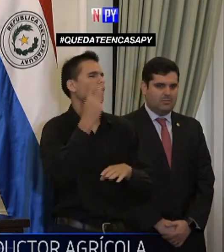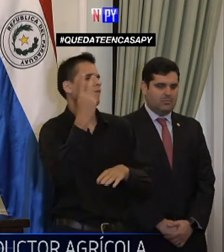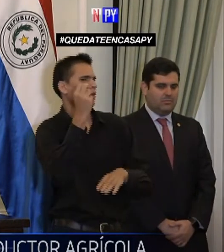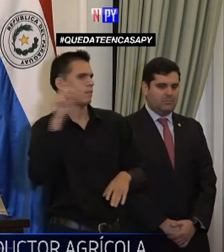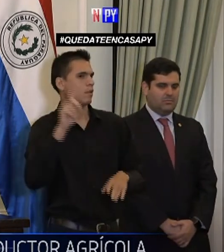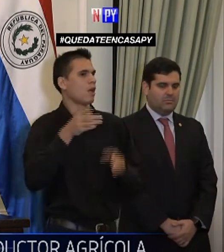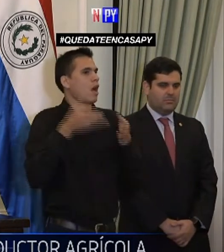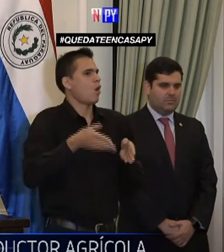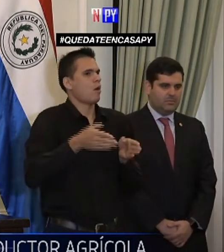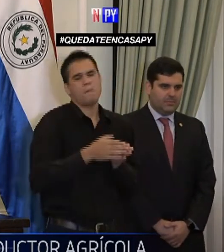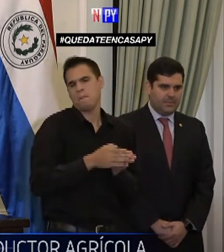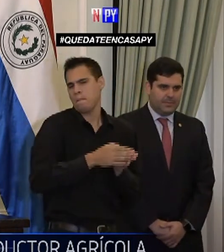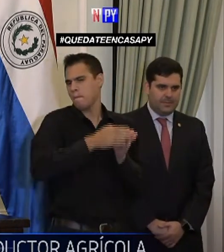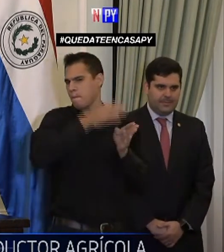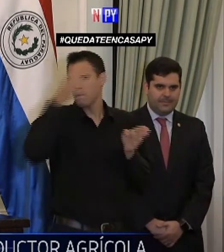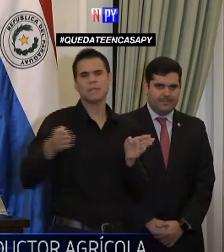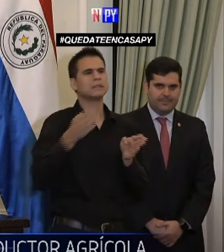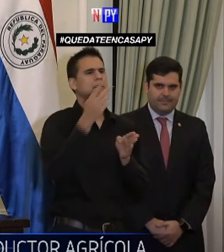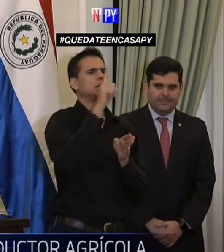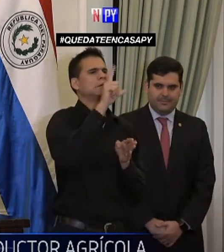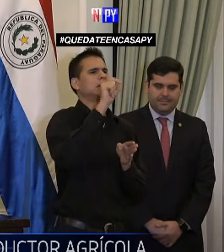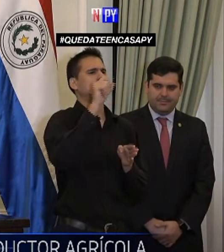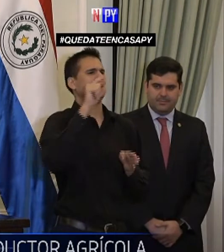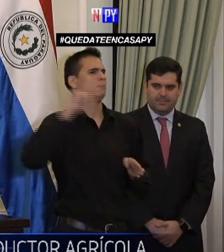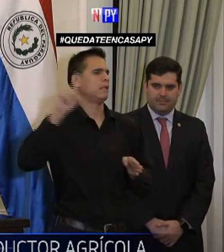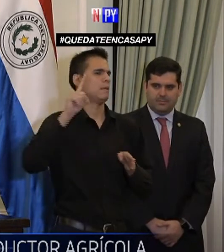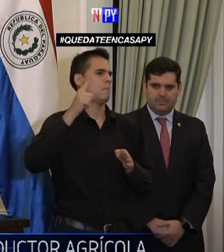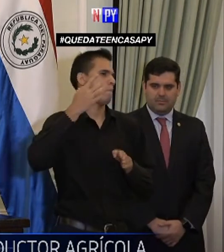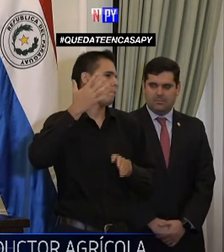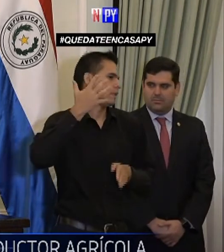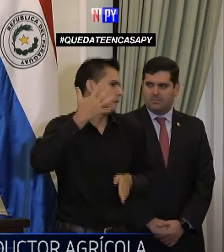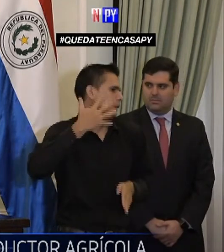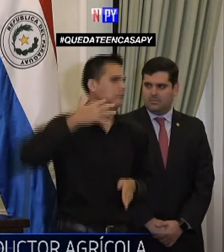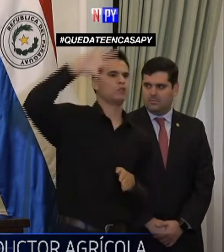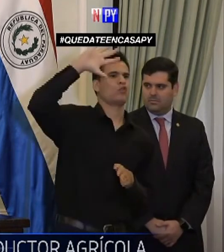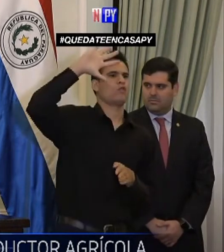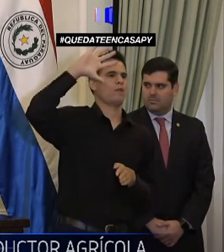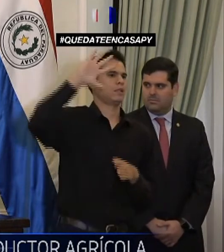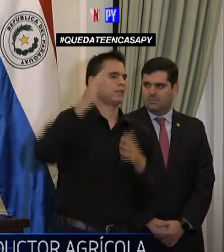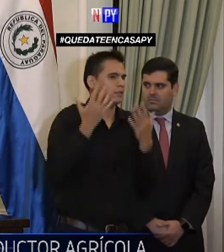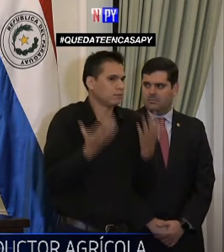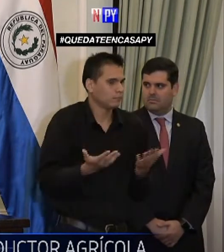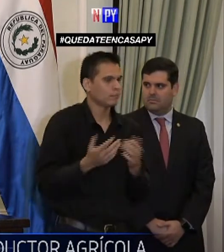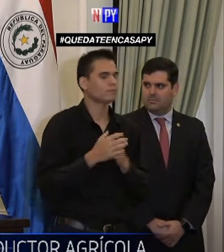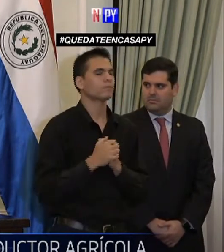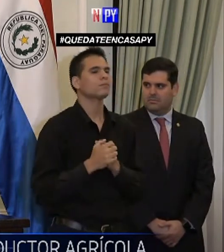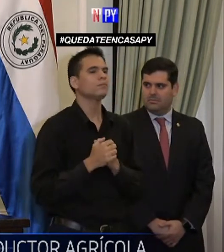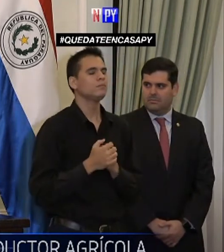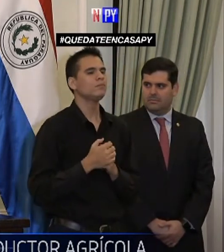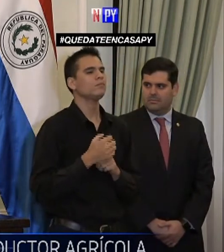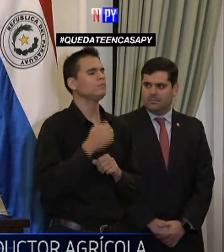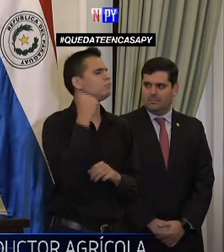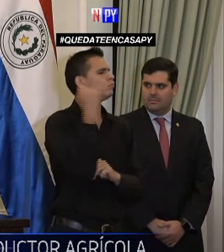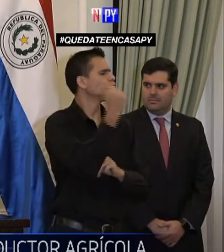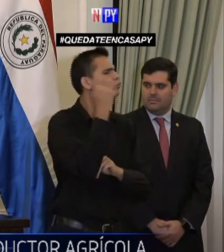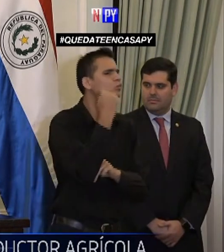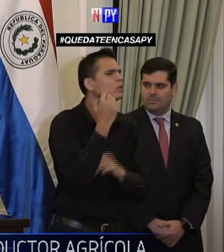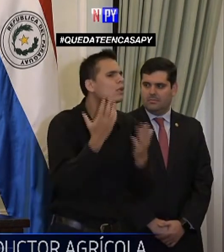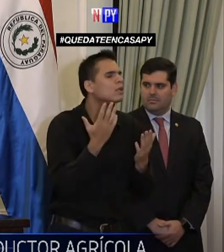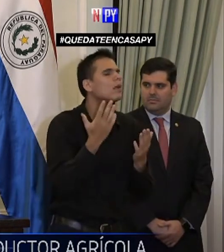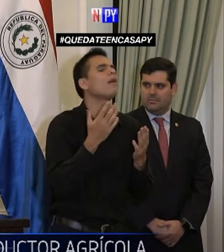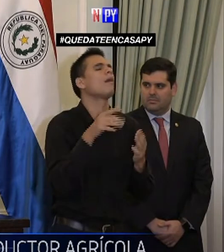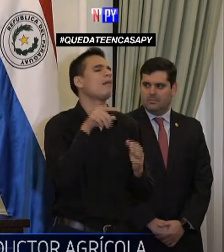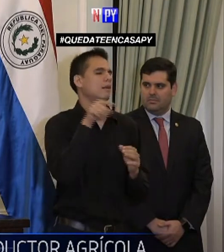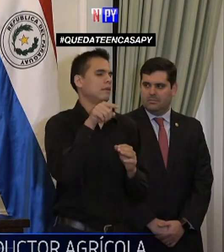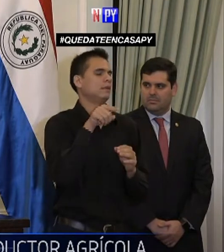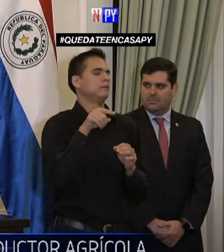100.000, 5 veces más. Y muy importante resaltar que decía anteriormente, esto hace parte de